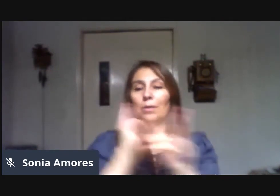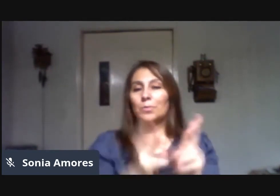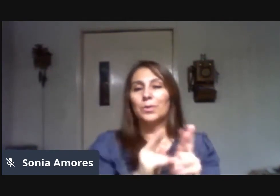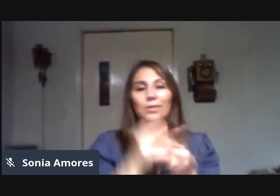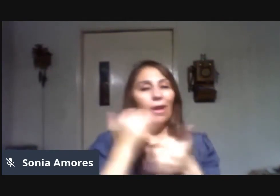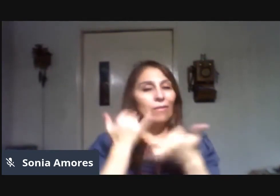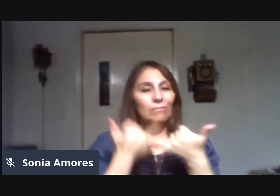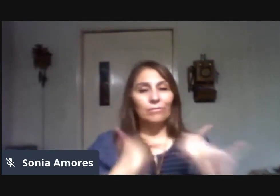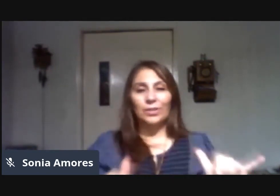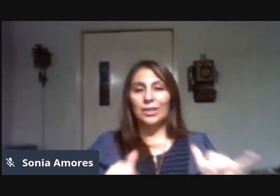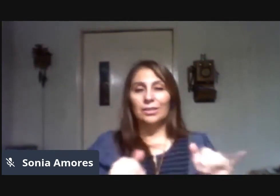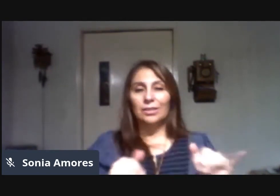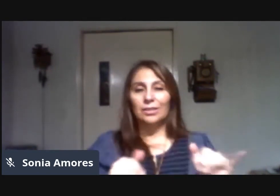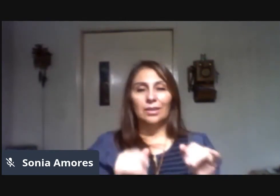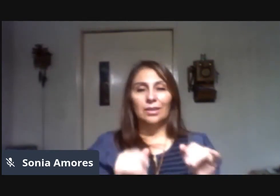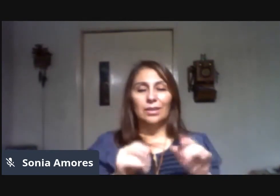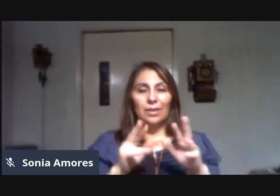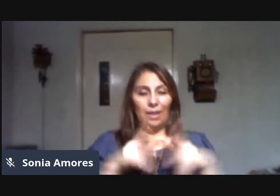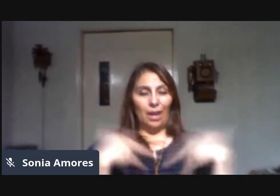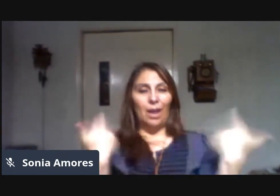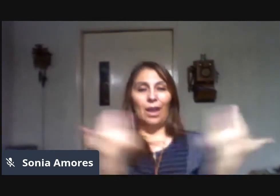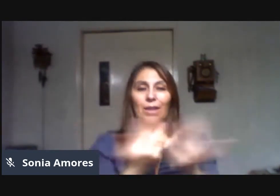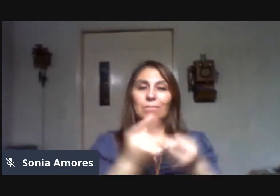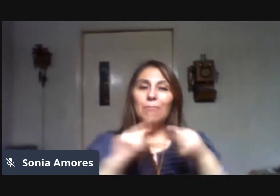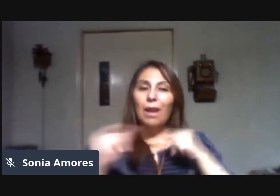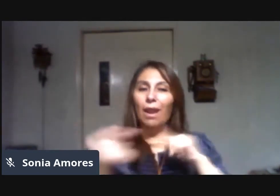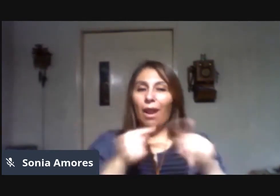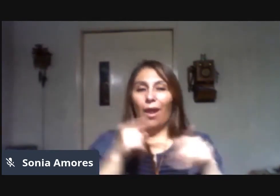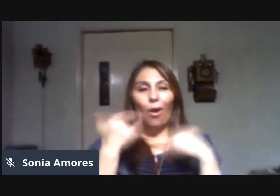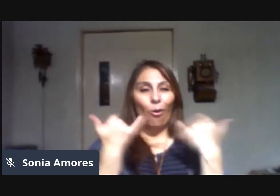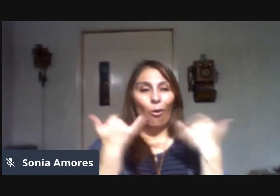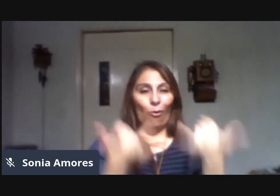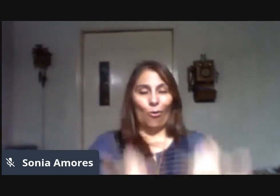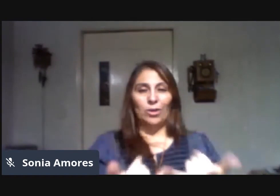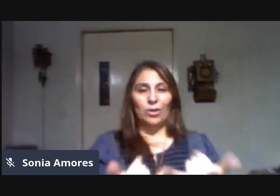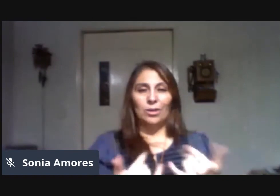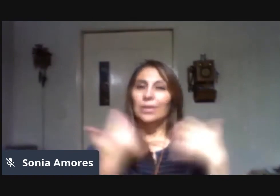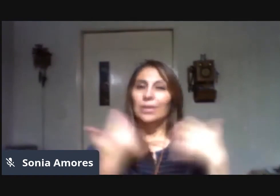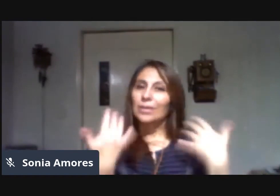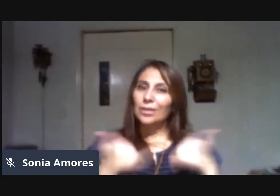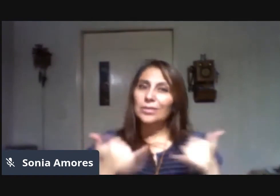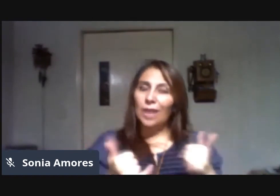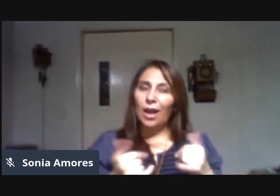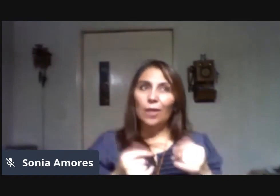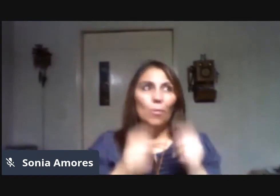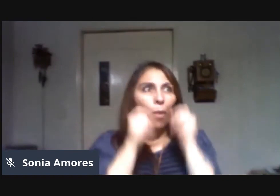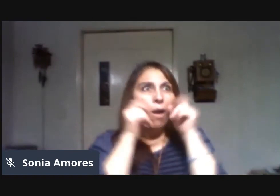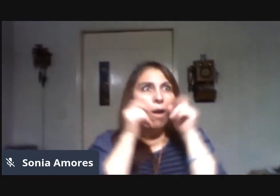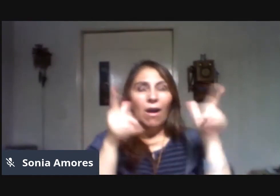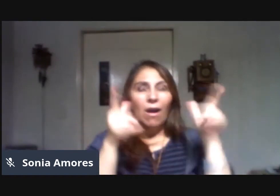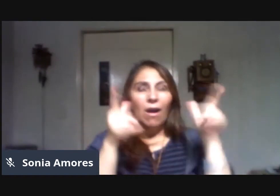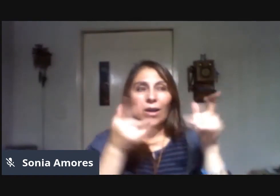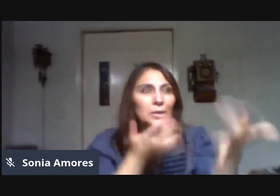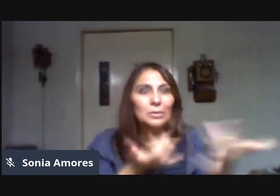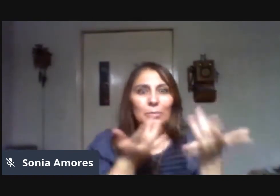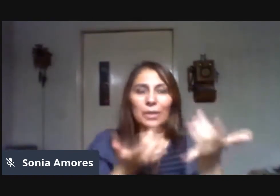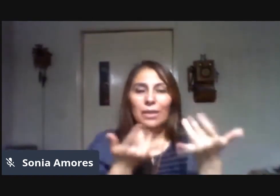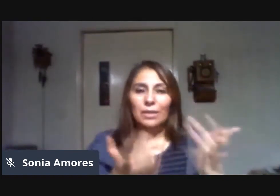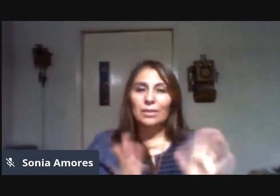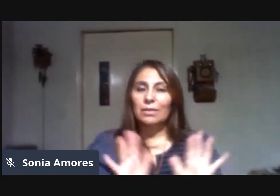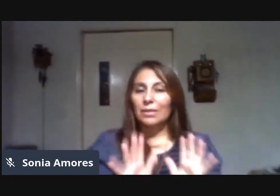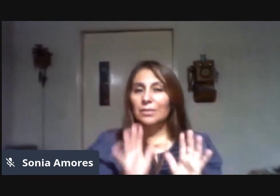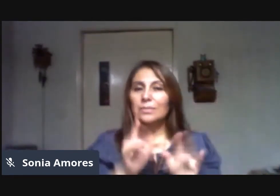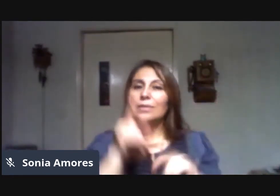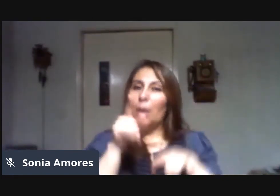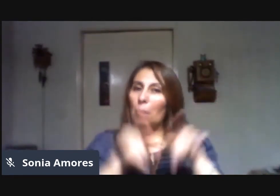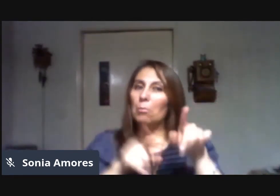esta sesión que nos ha generado pues bastante expectativa, nos generó unas expectativas y también encontramos unas